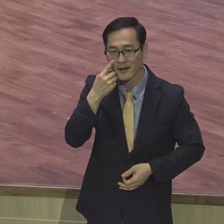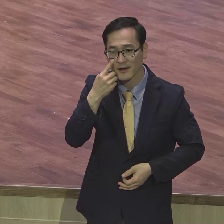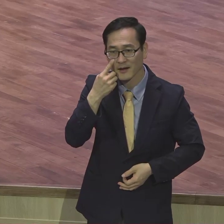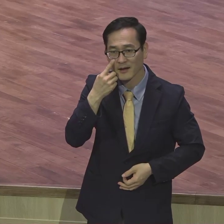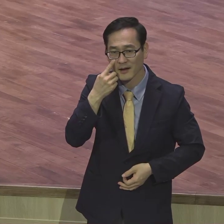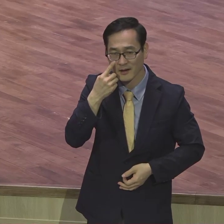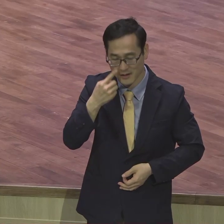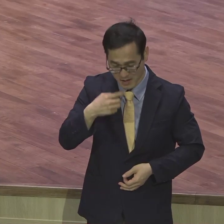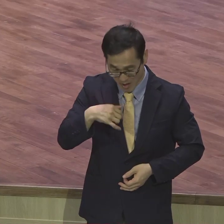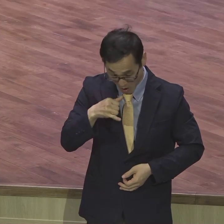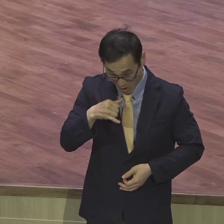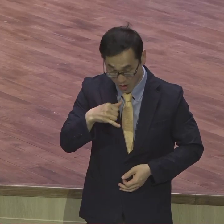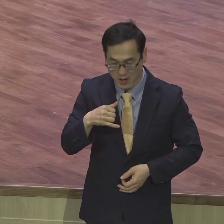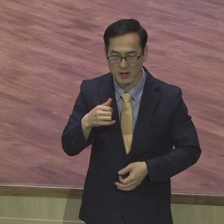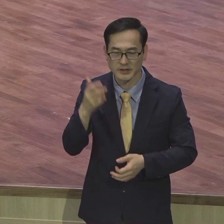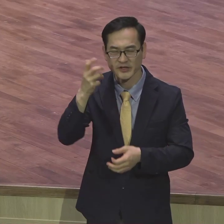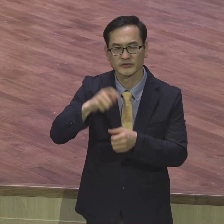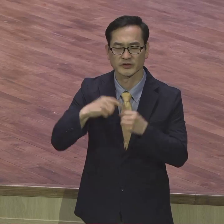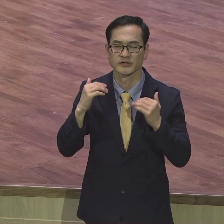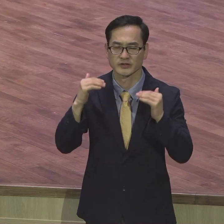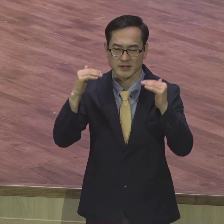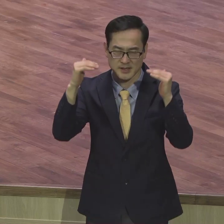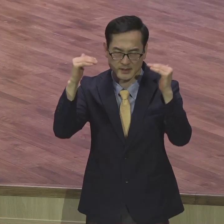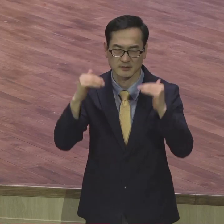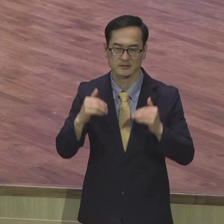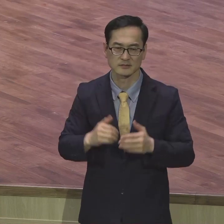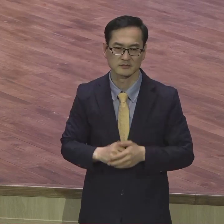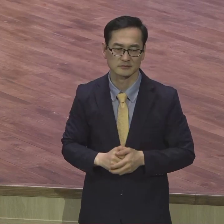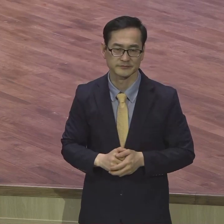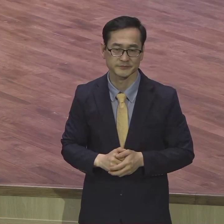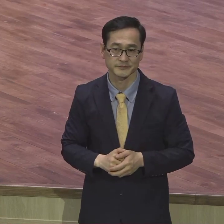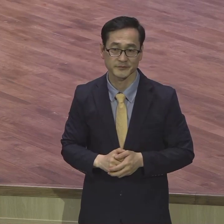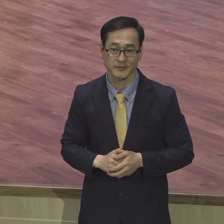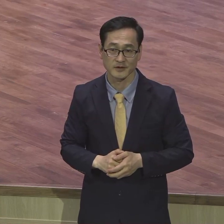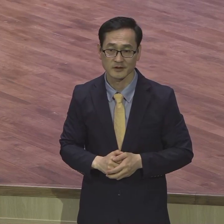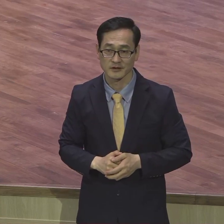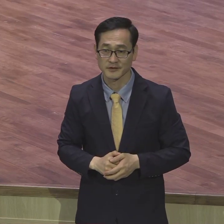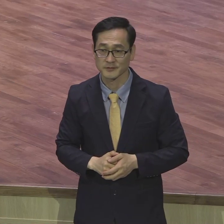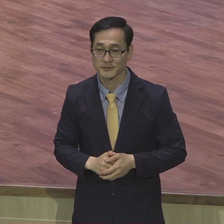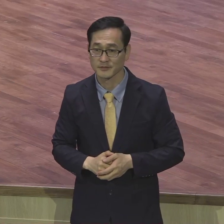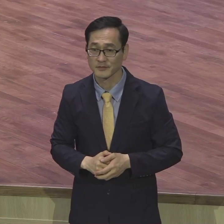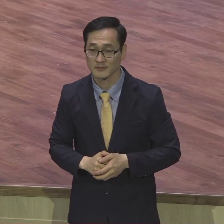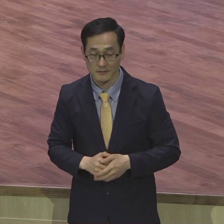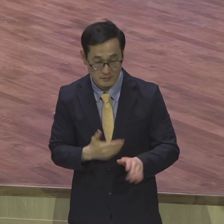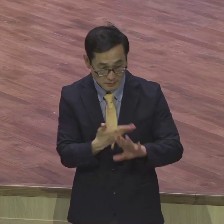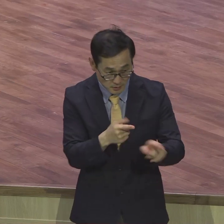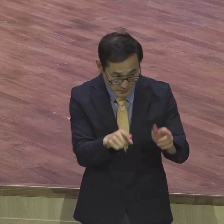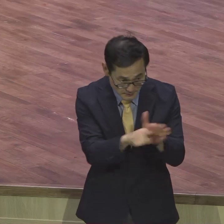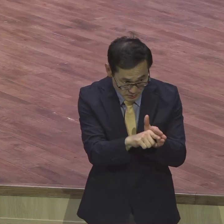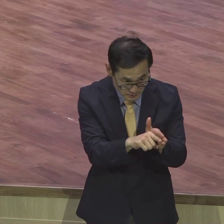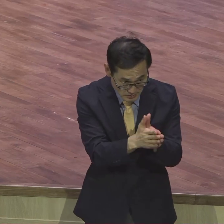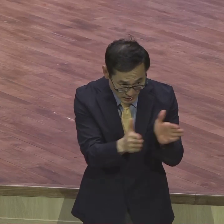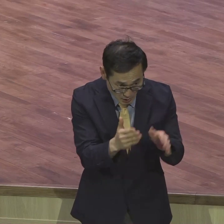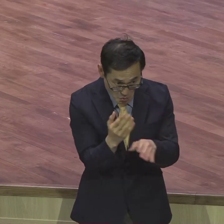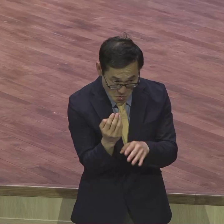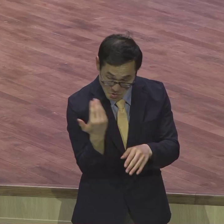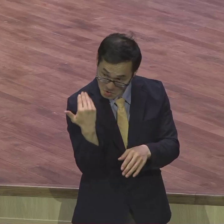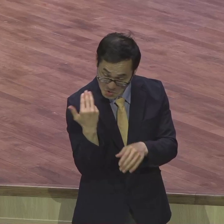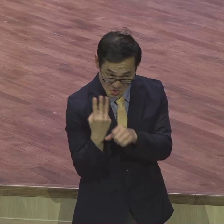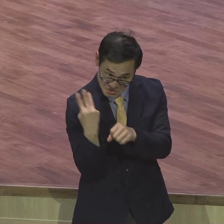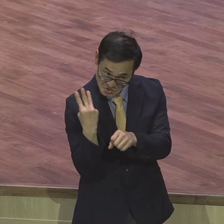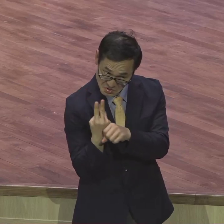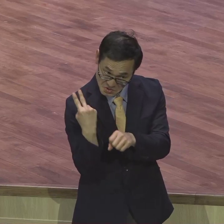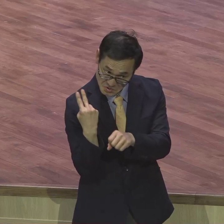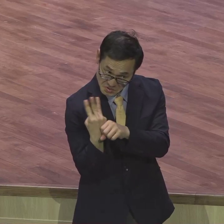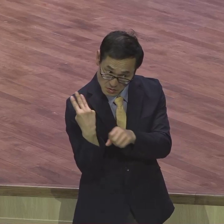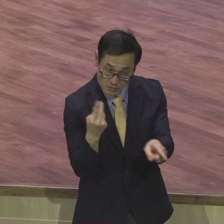아니 예수 믿은 지가 불과 몇 년 안 되는데 뭐 수십 년 믿은 사람도 더 믿음이 좋아. 더 응답받아. 더